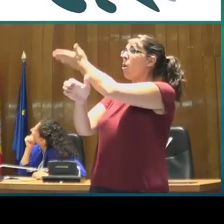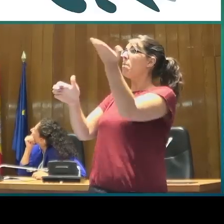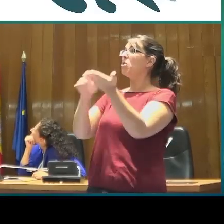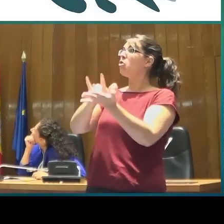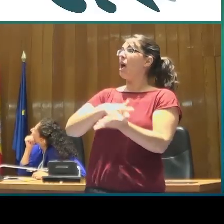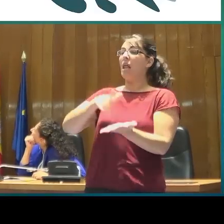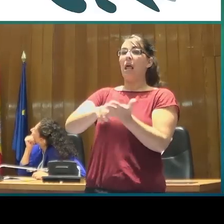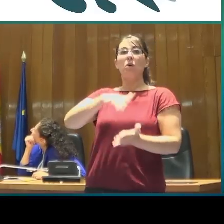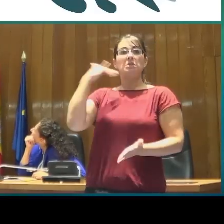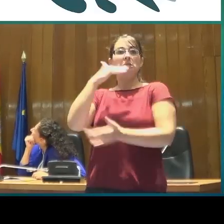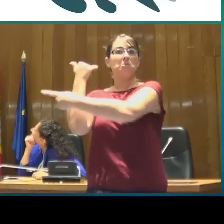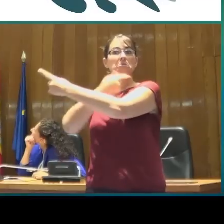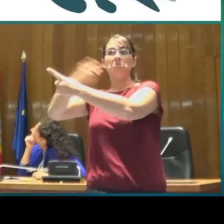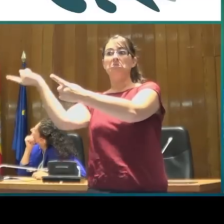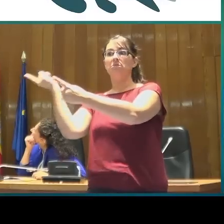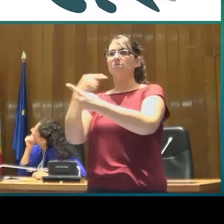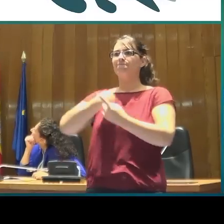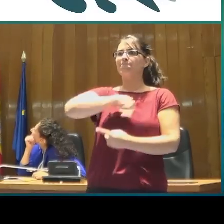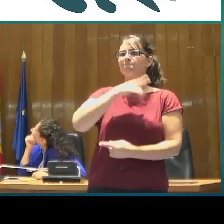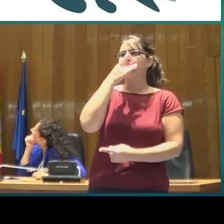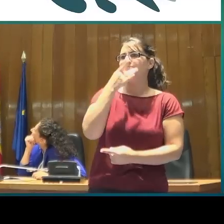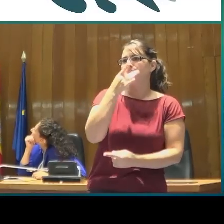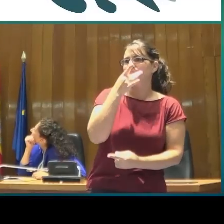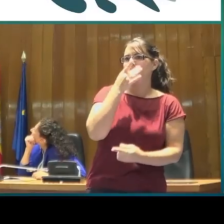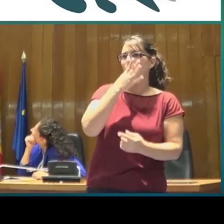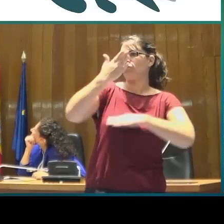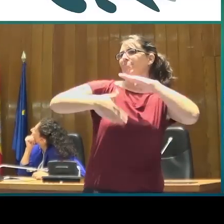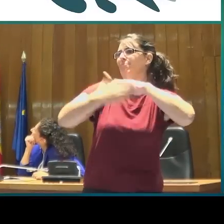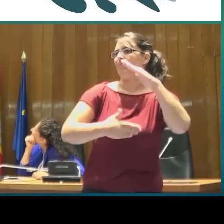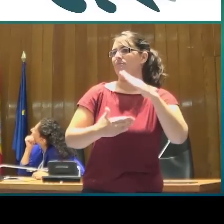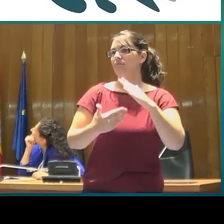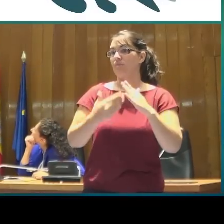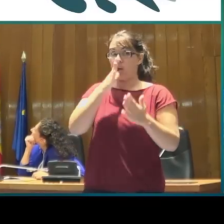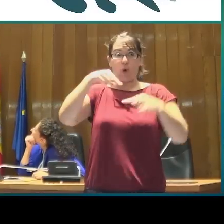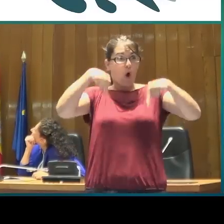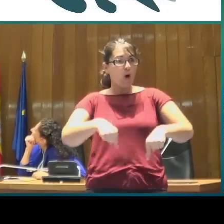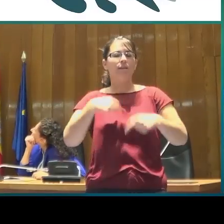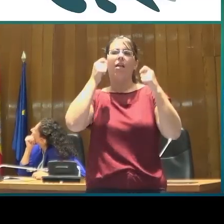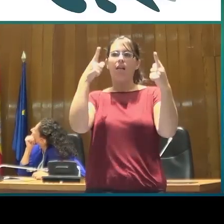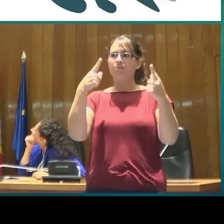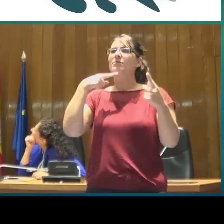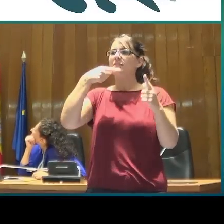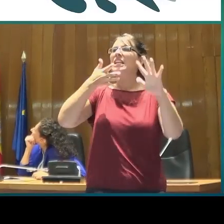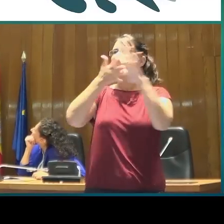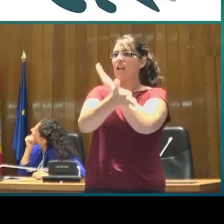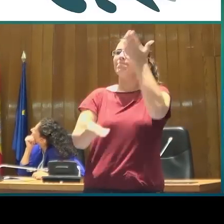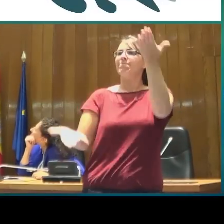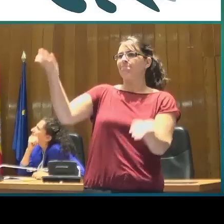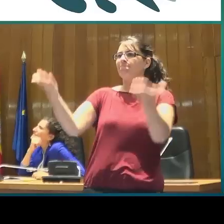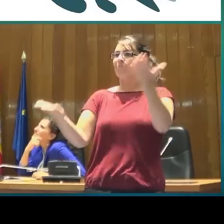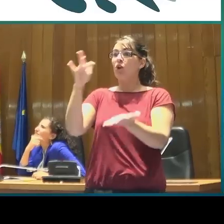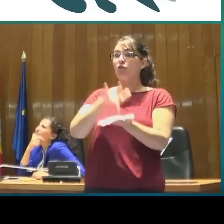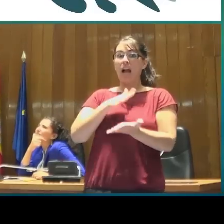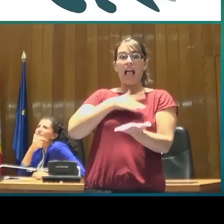varias lenguas. Quizás, y hoy más que nunca, somos realmente conscientes del agravio comparativo que supone el hecho de no hablar la